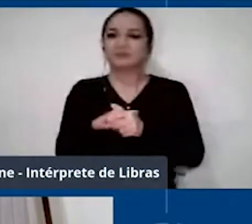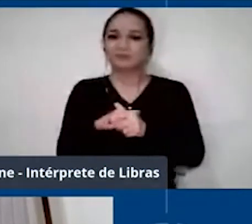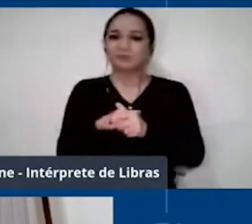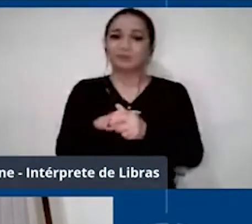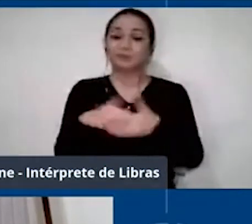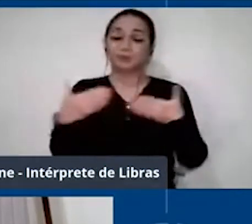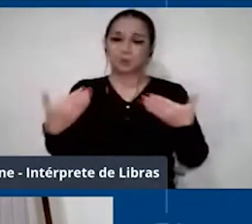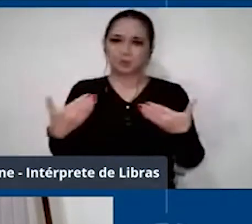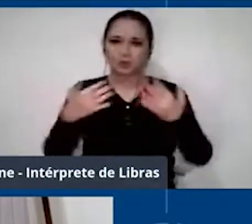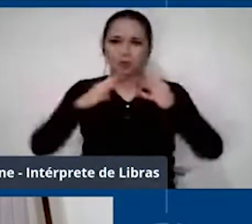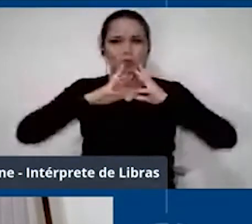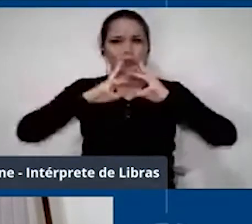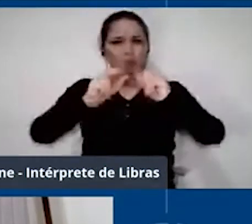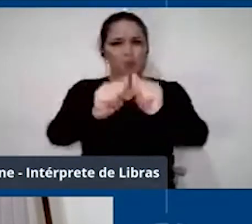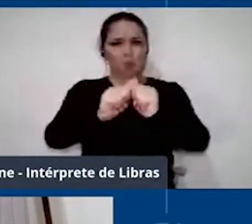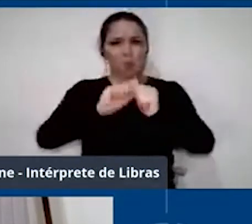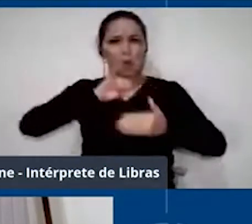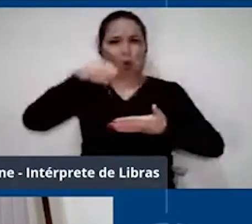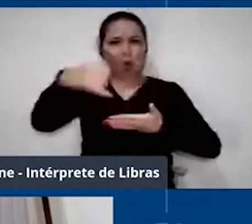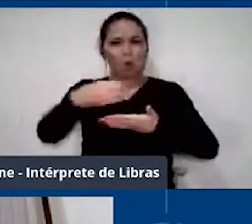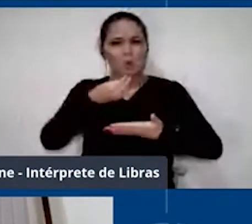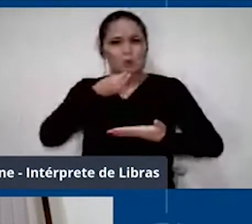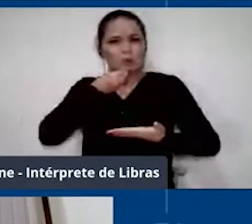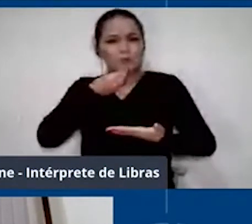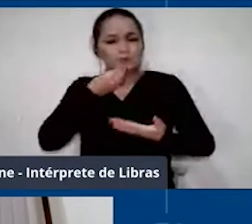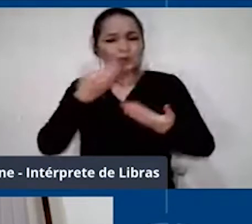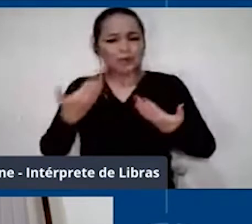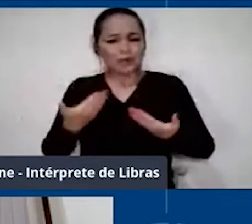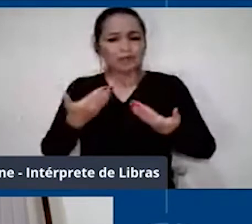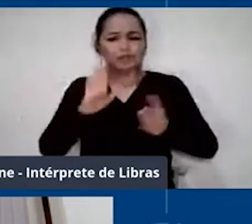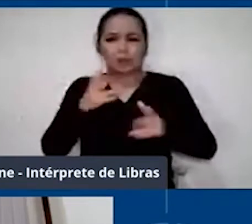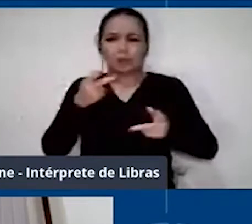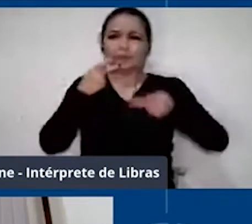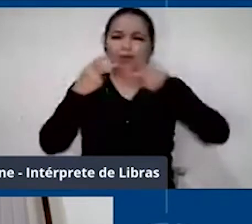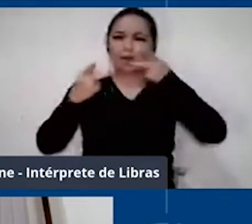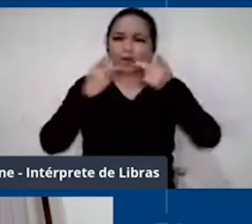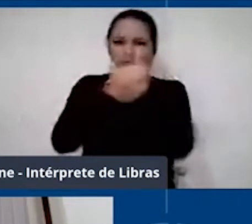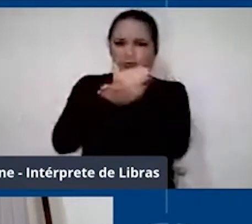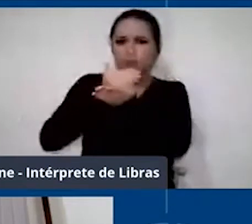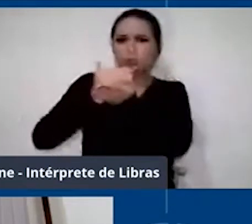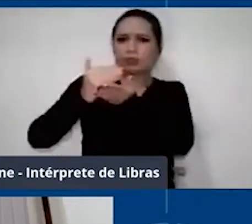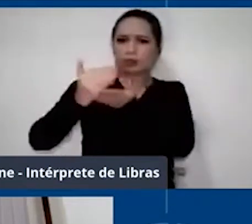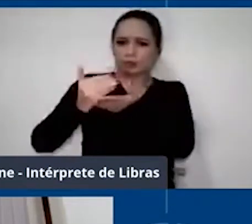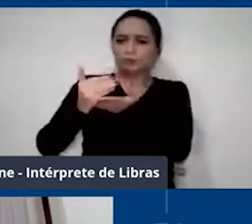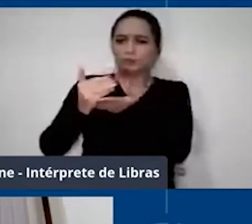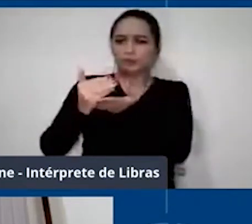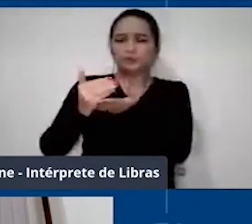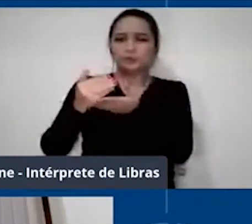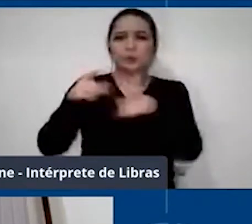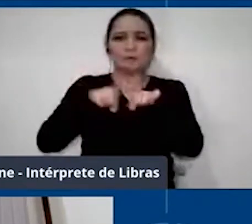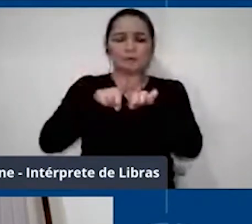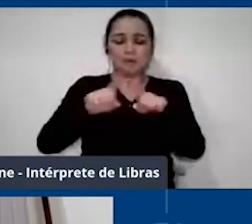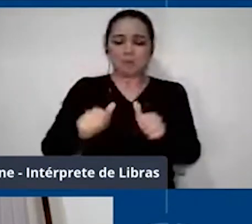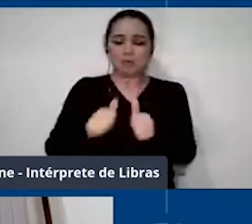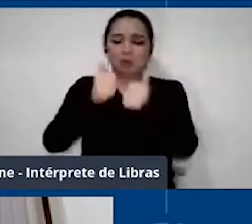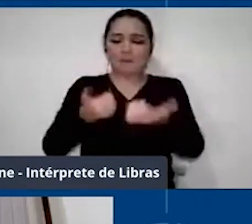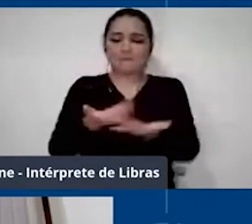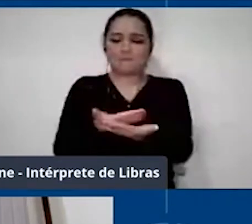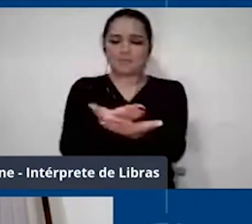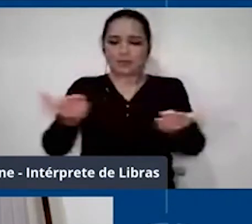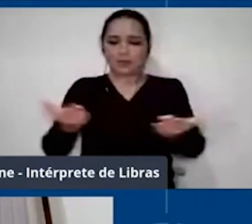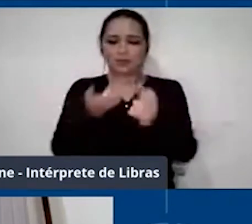Secretária, todas as oportunidades que mencionamos aí no início a respeito aí da melhoria do ambiente de negócio do Rio Grande do Sul,